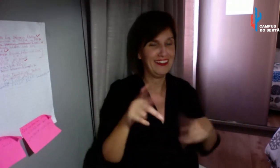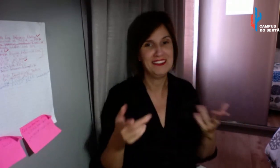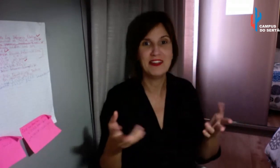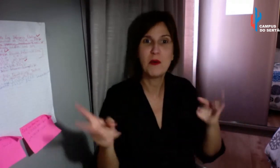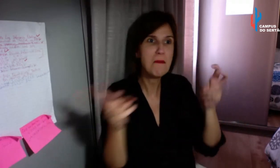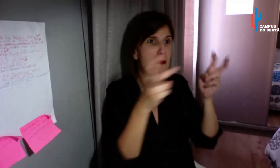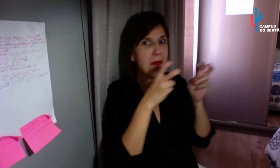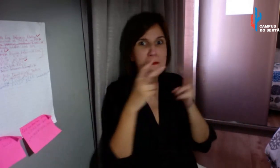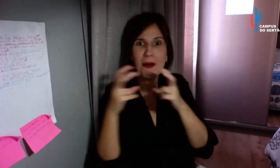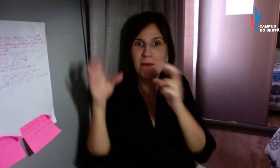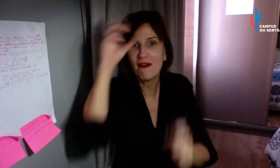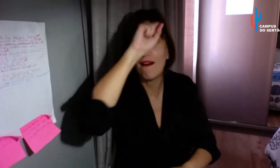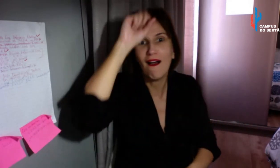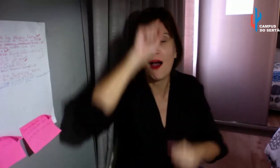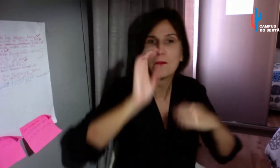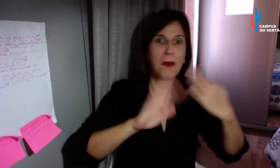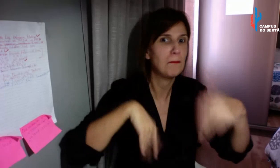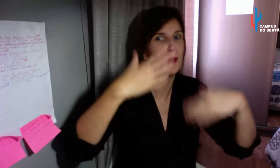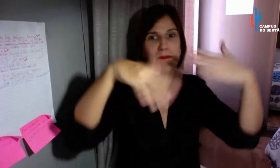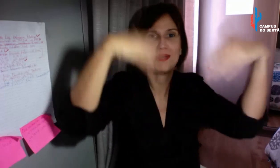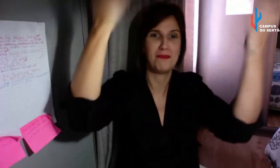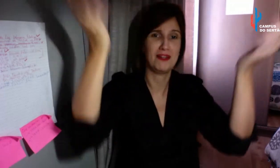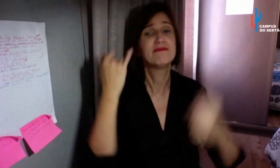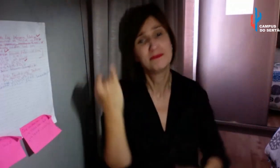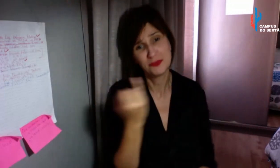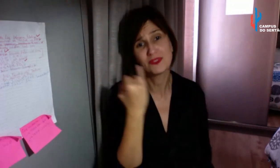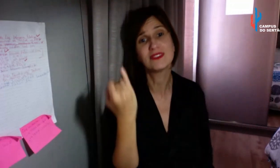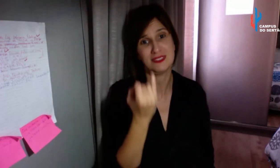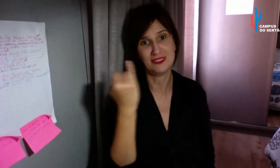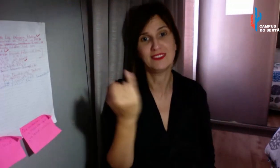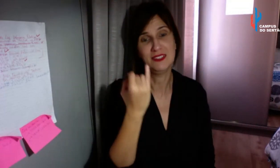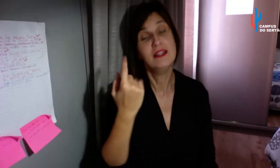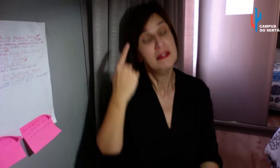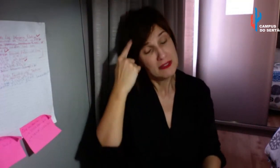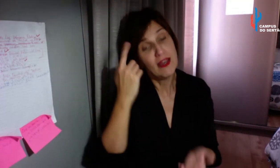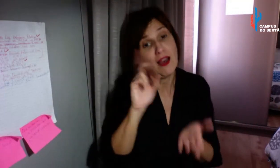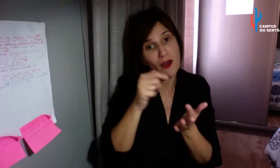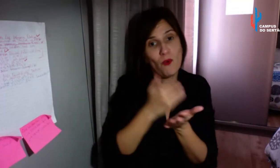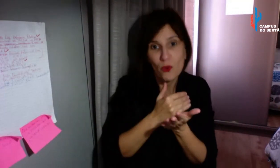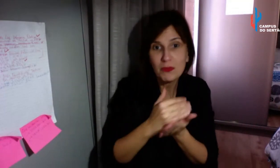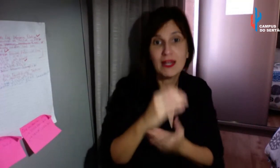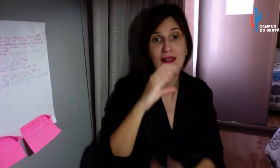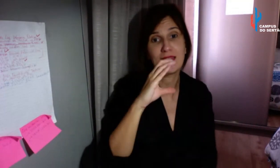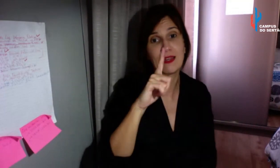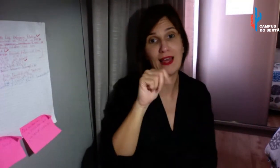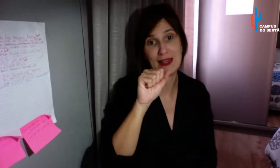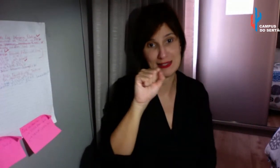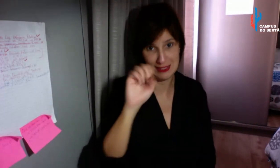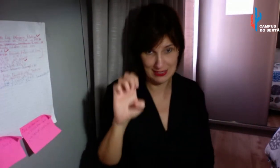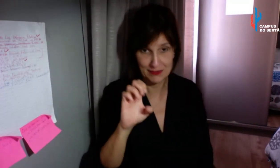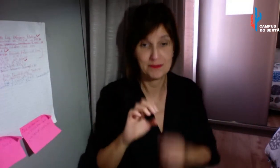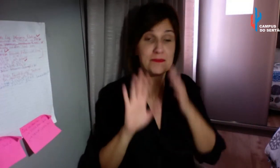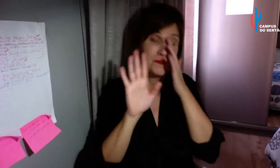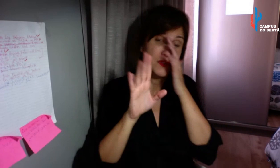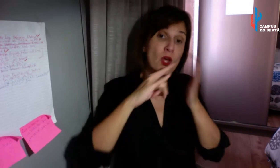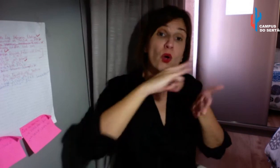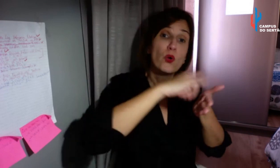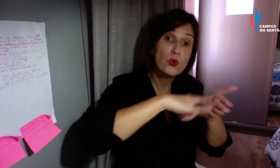E no curso de Letras Libras, muitos de vocês puderam ter um aprendizado muito diferenciado, e é isso que é fundamental.